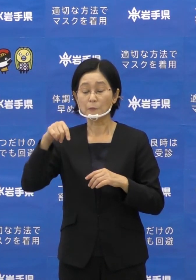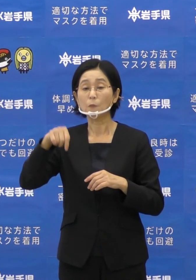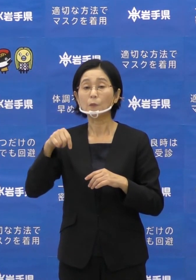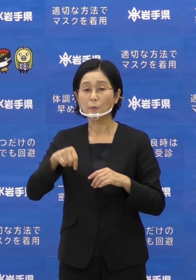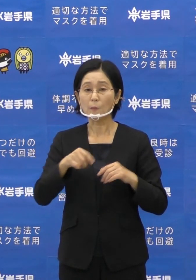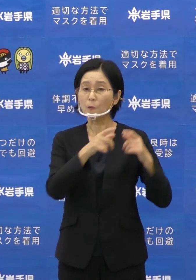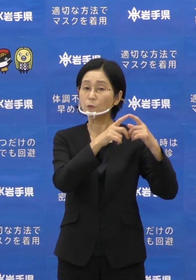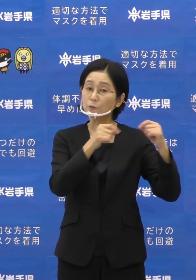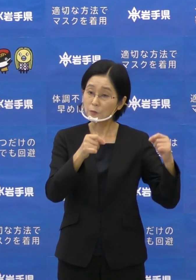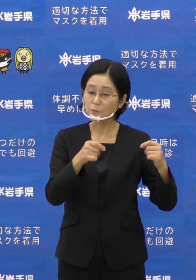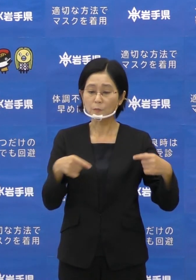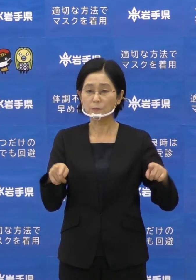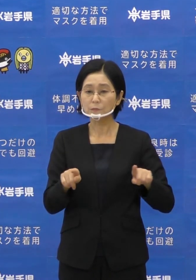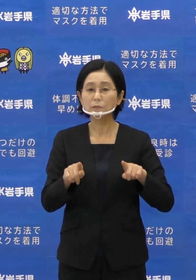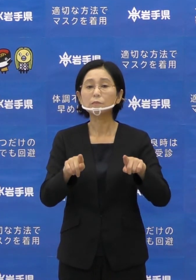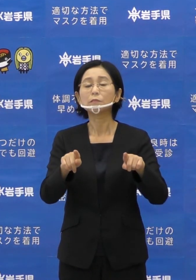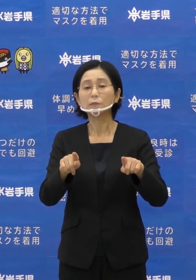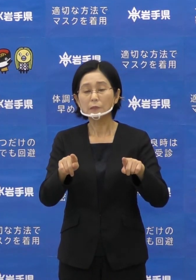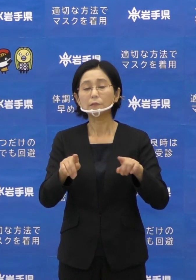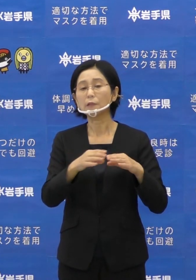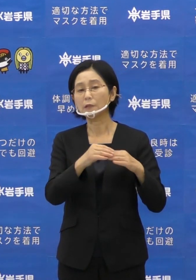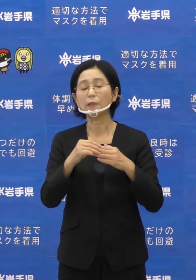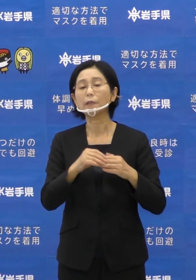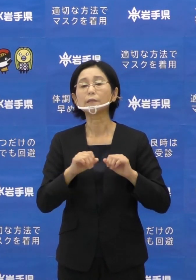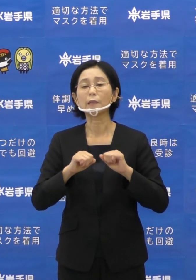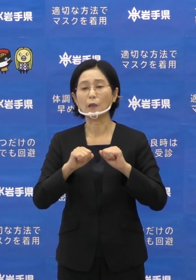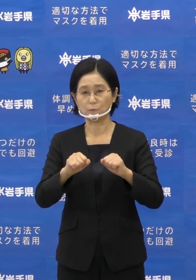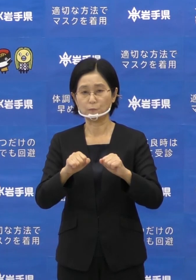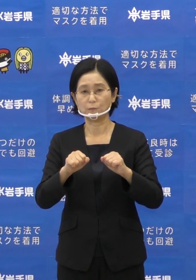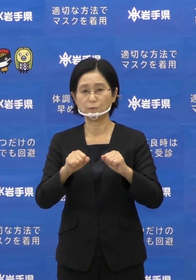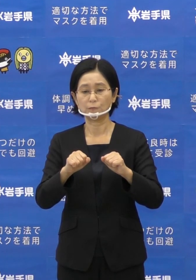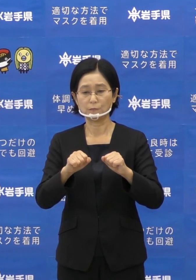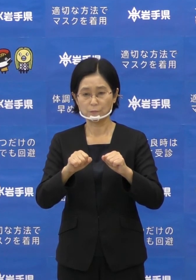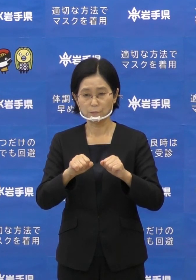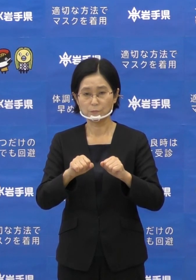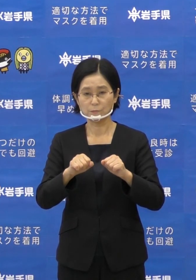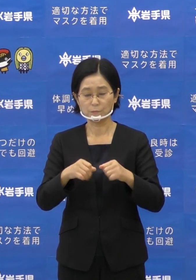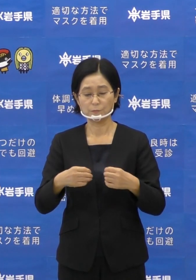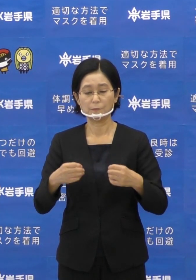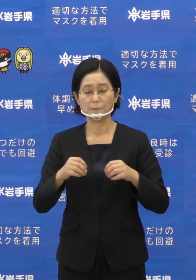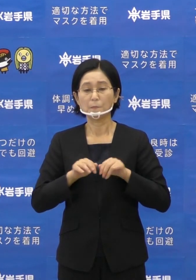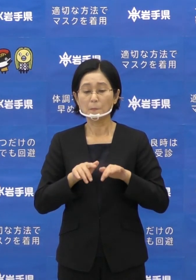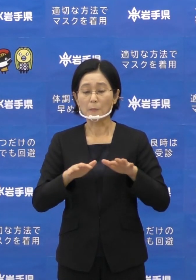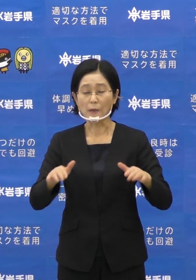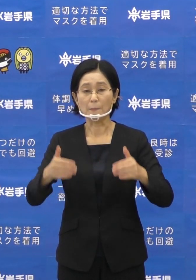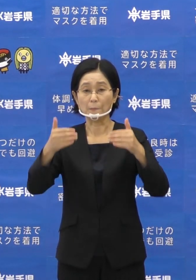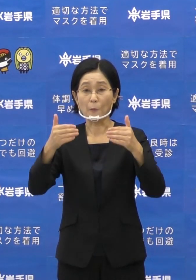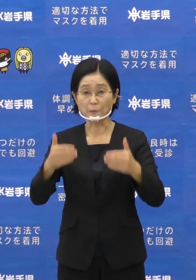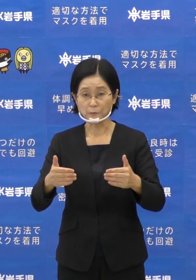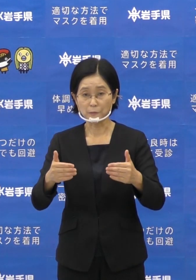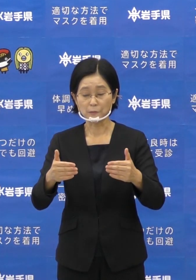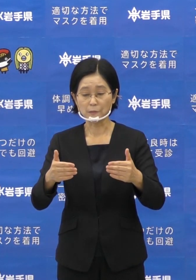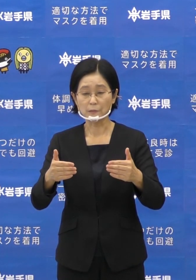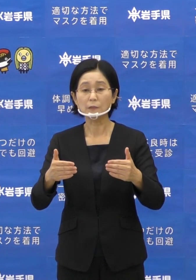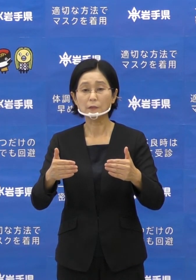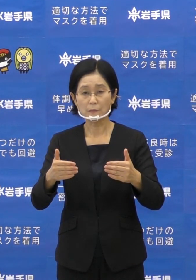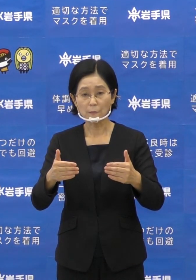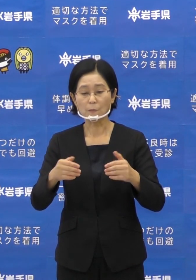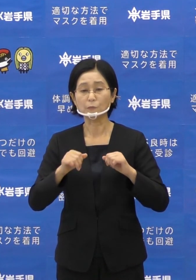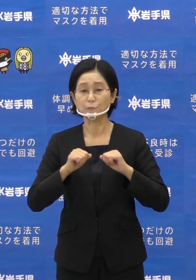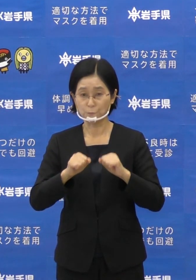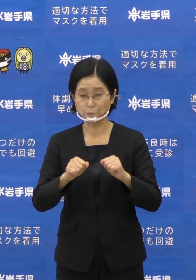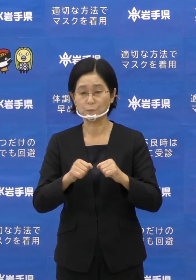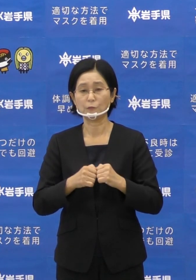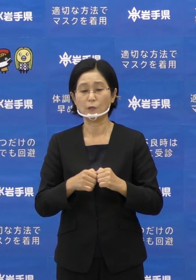へのまん延防止、重点措置拡充を広げていく、そこへ進めていく段取りと